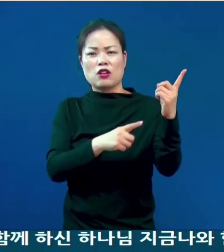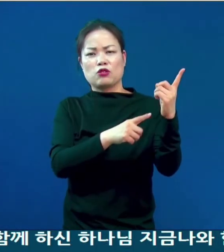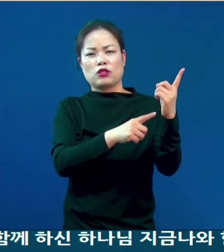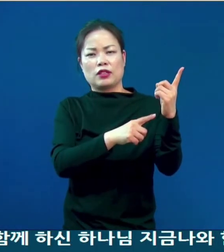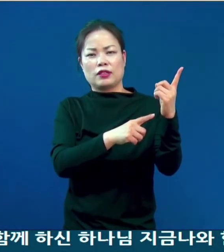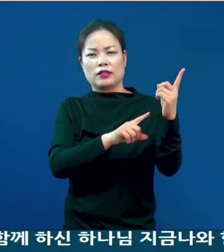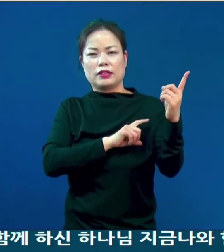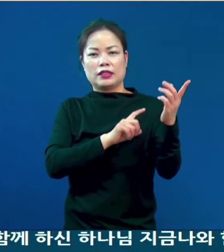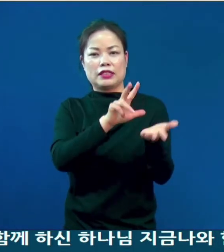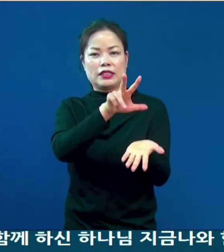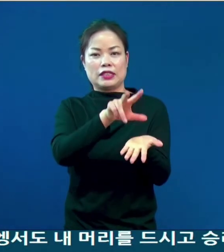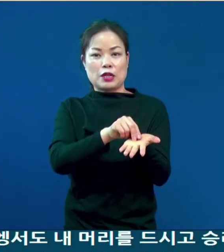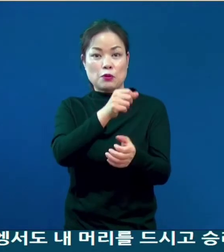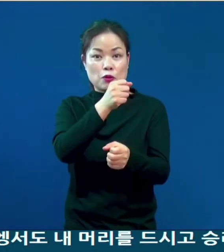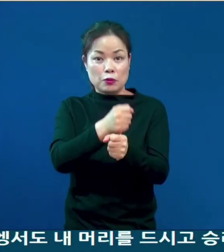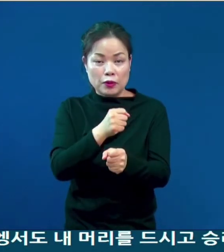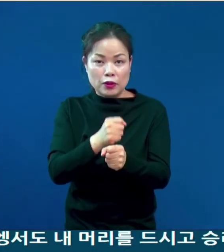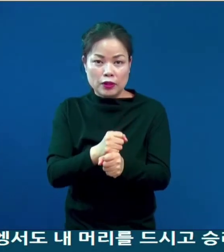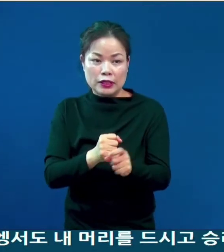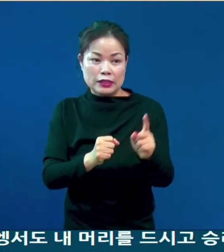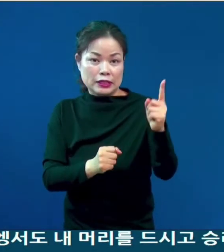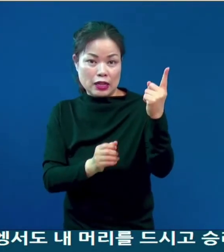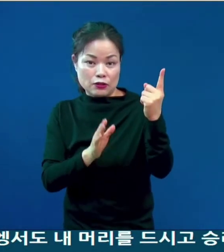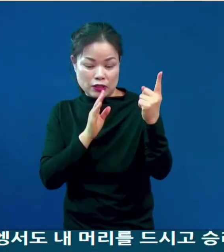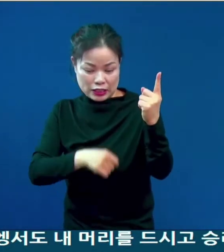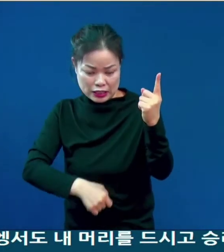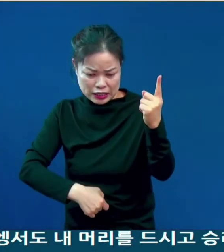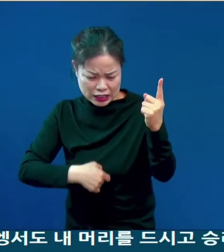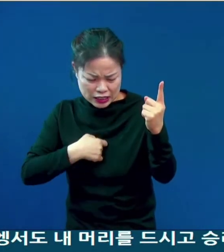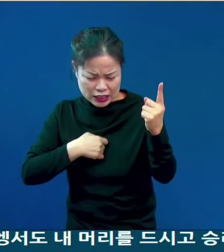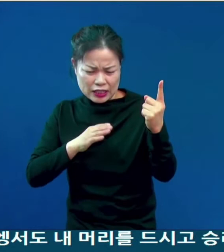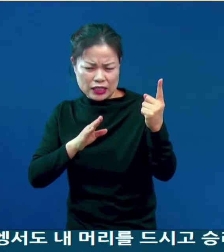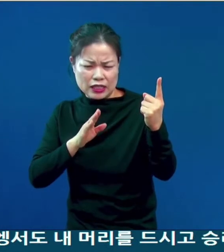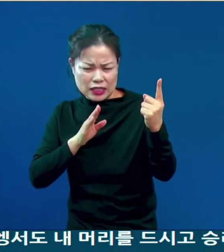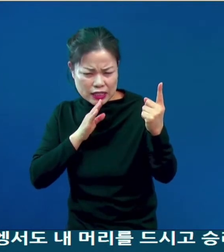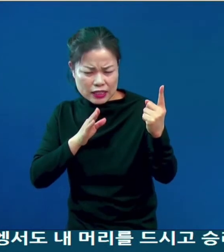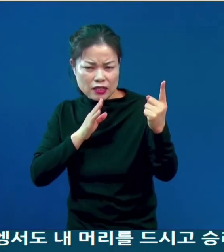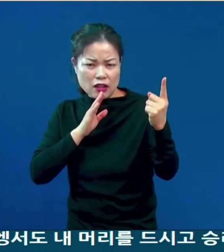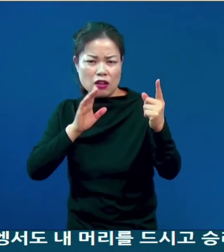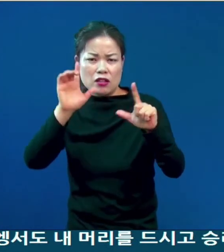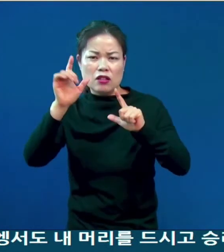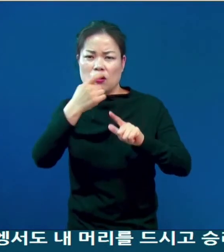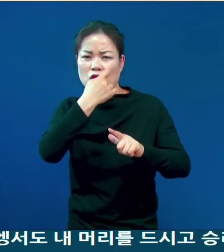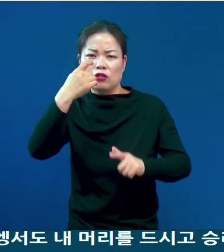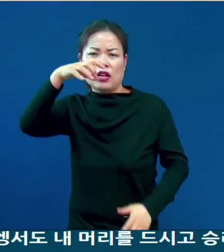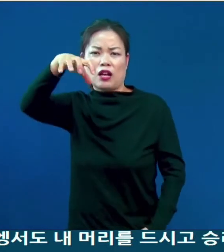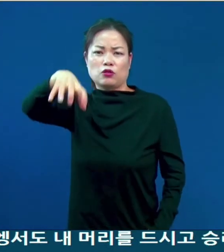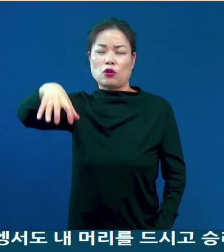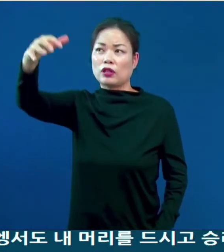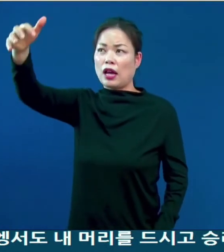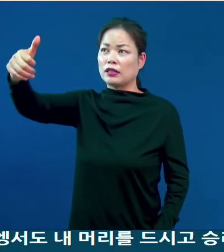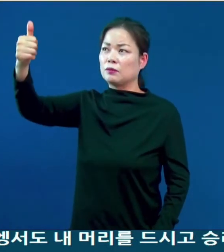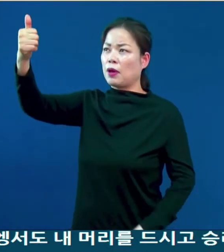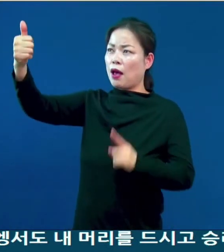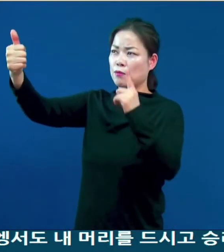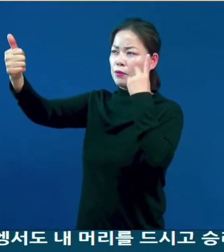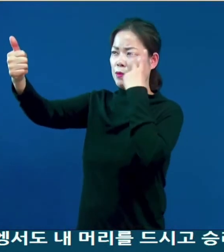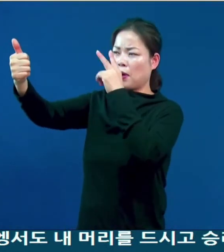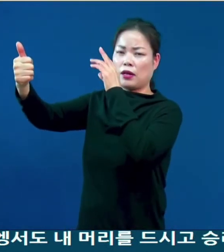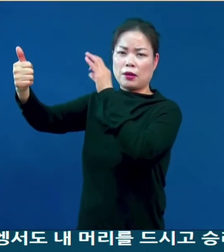제목을 달았습니다. 다윗은 진실로 현실에서 치열한 삶의 현장 속에서 하나님 한 분만을